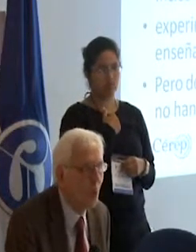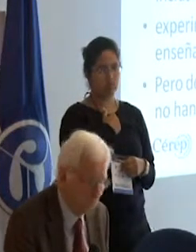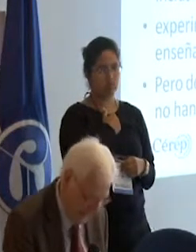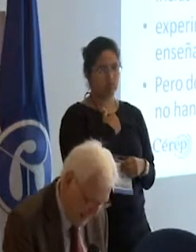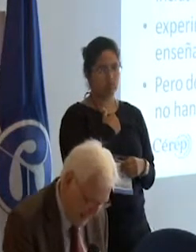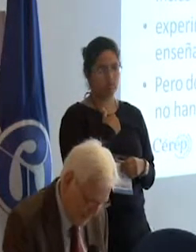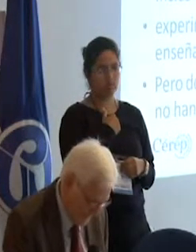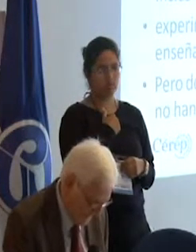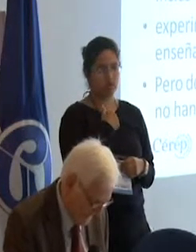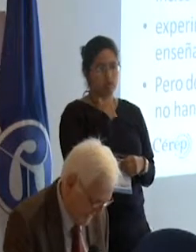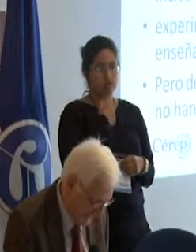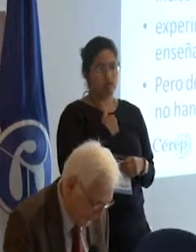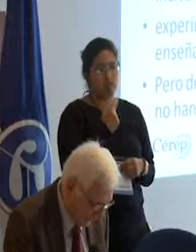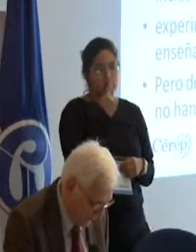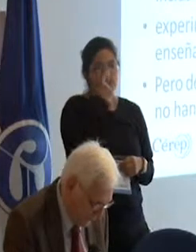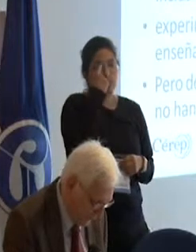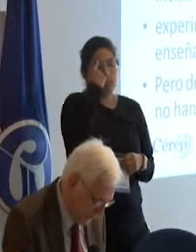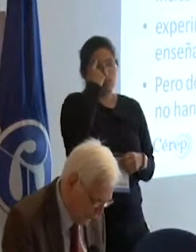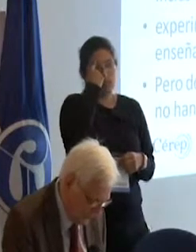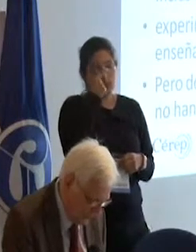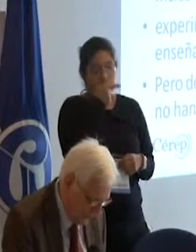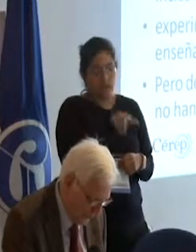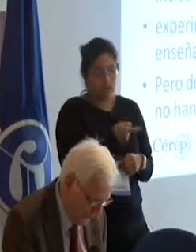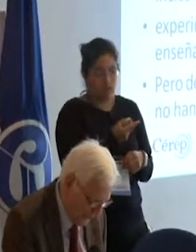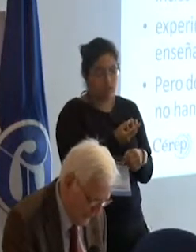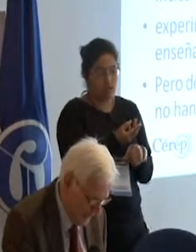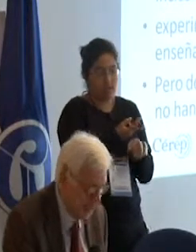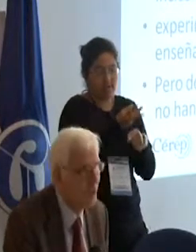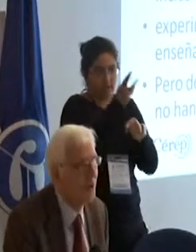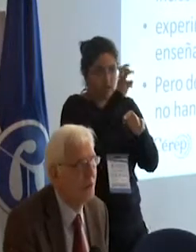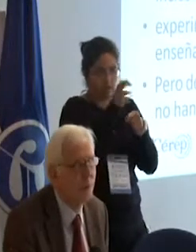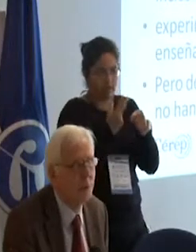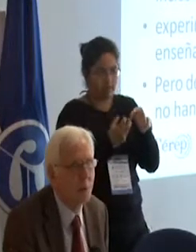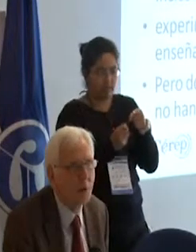yo pienso que ese 18 sobre 20 está engañando al alumno.